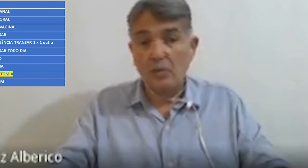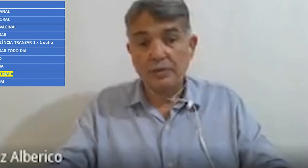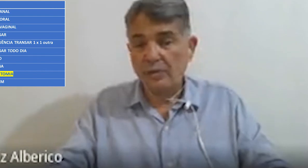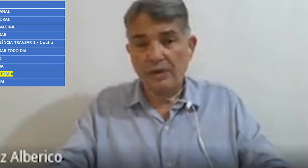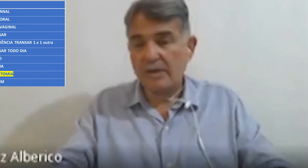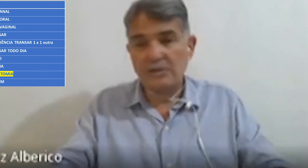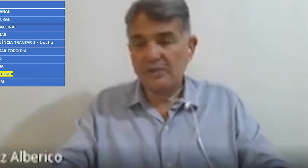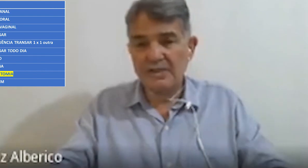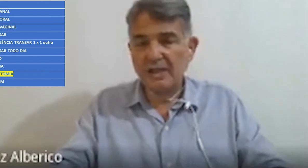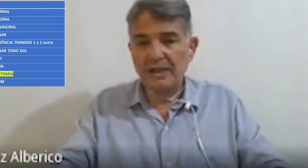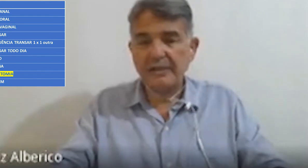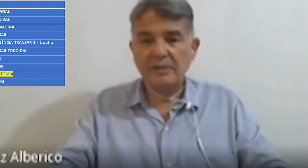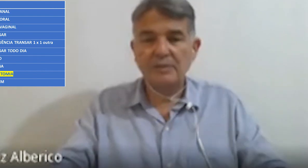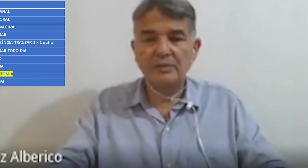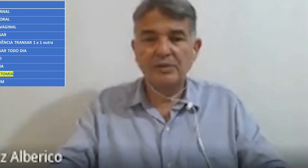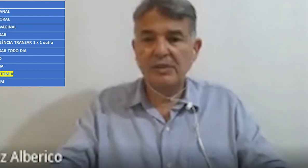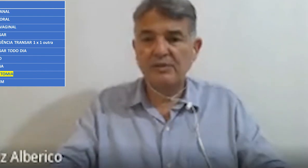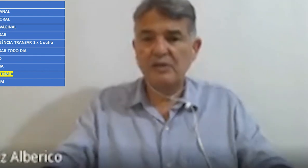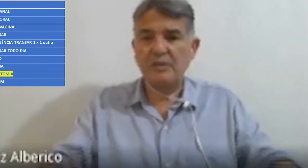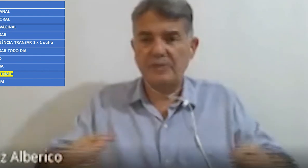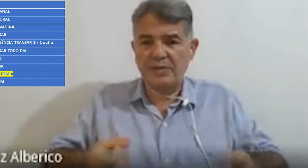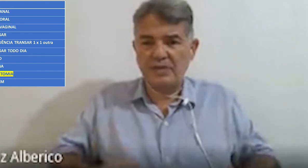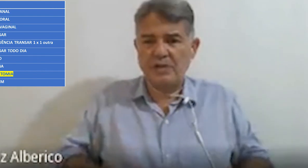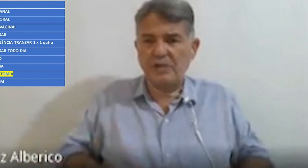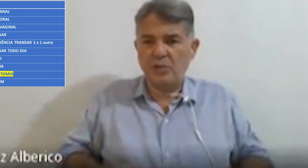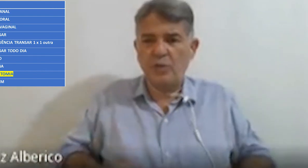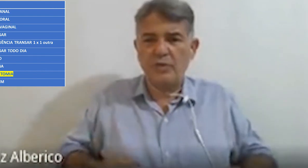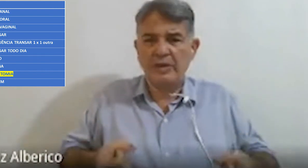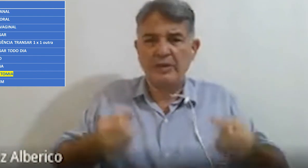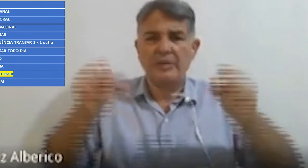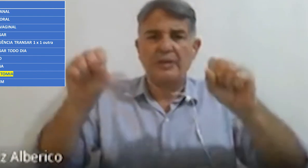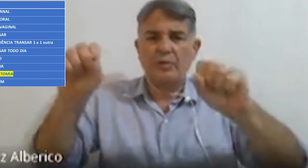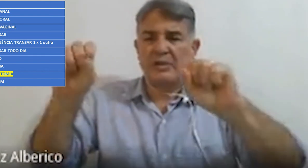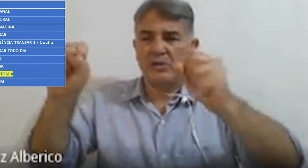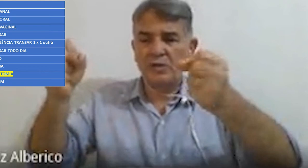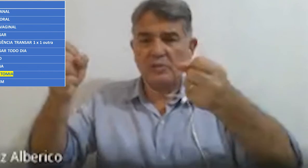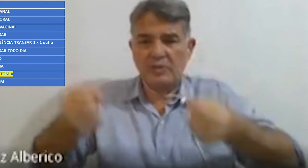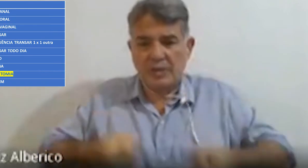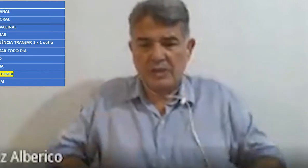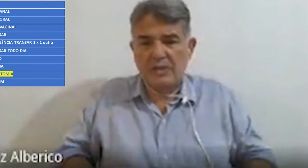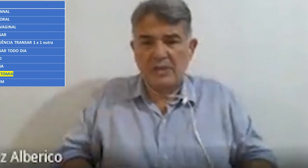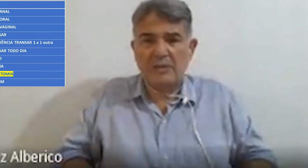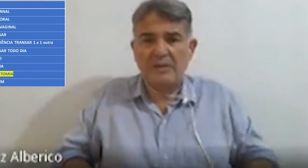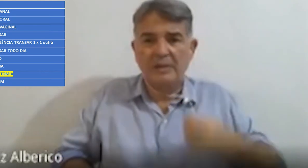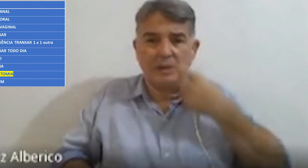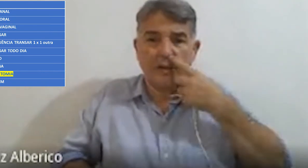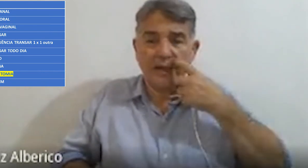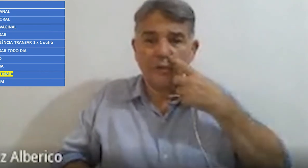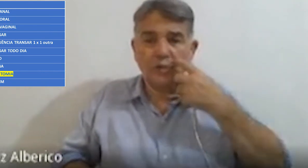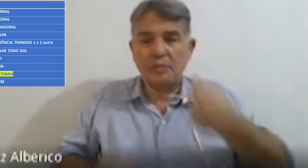Útero é uma questão física, né? Então, eu já tinha feito para vocês, eu acredito, o corpo humano, com essas duas mãos aqui em cima, ao lado do umbigo,